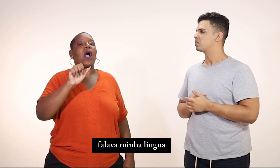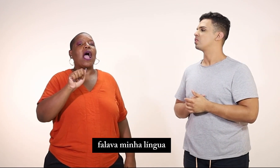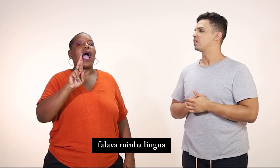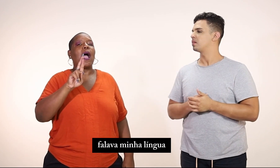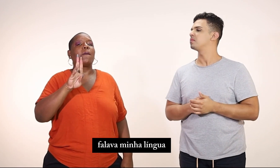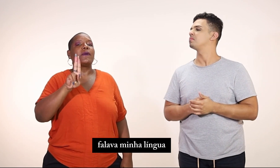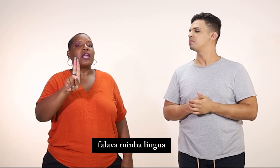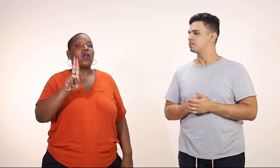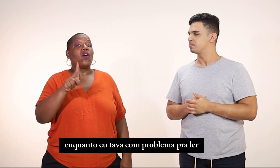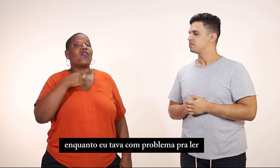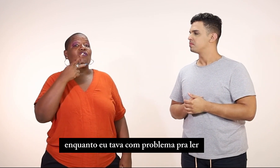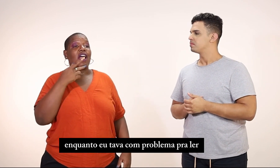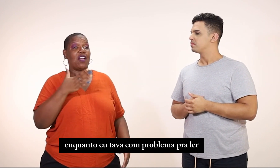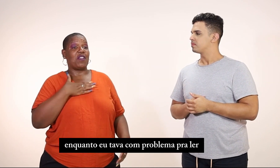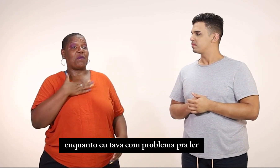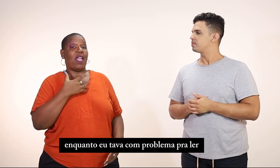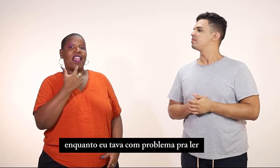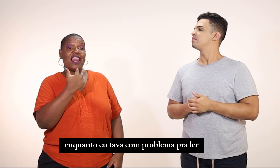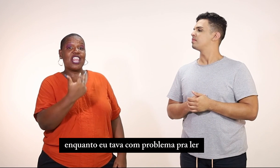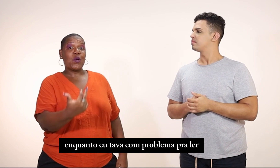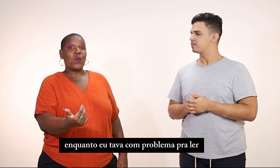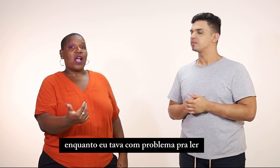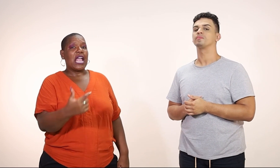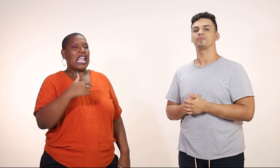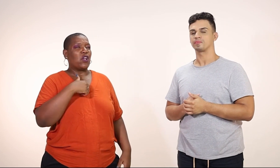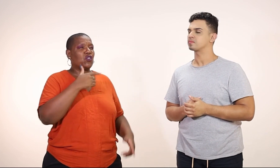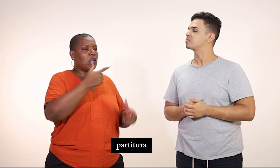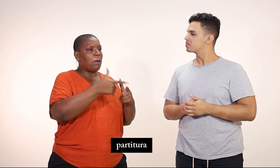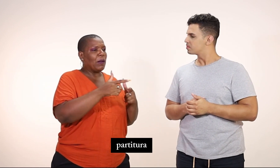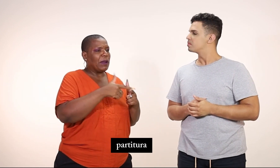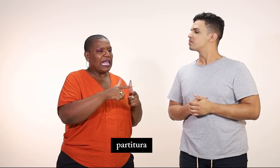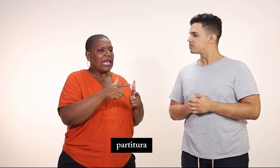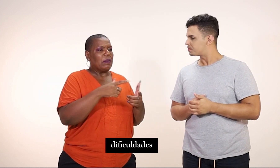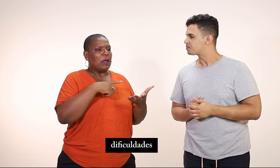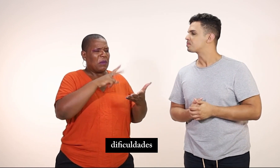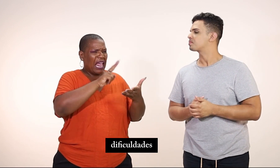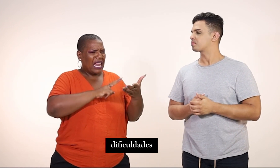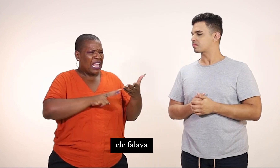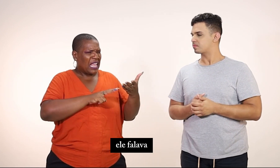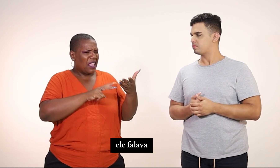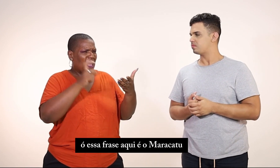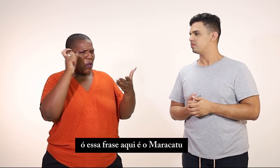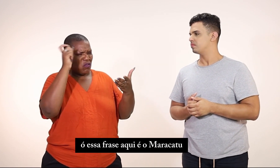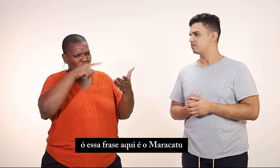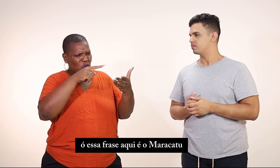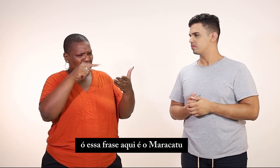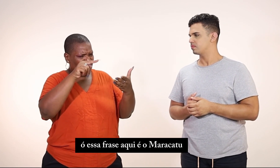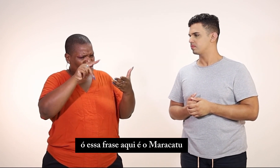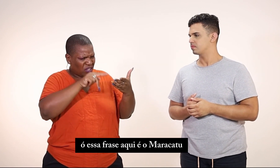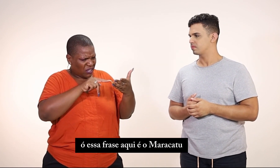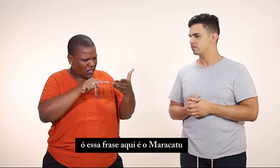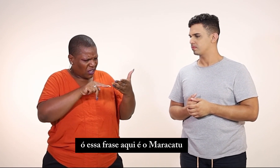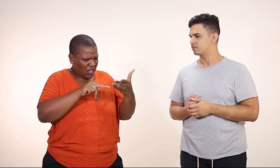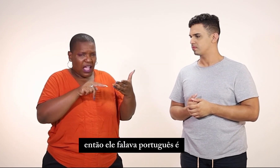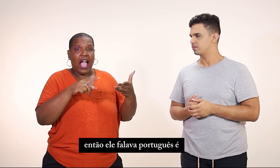a minha língua. Enquanto eu estava com problema para ler partitura, dificuldades, ele falava, essa frase aqui é o maracatu. Então ele